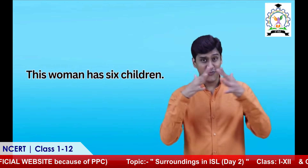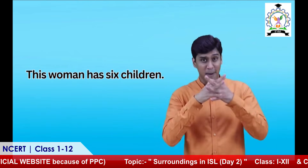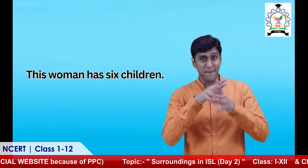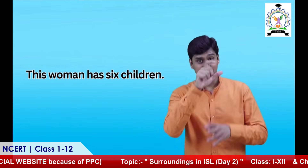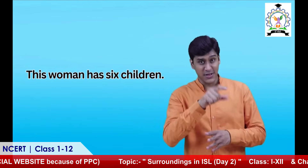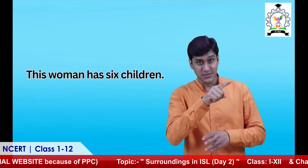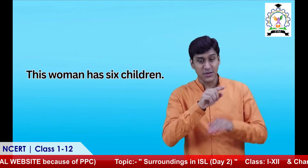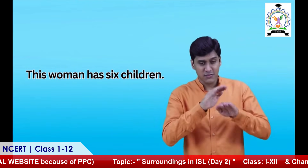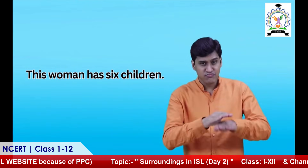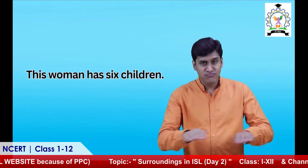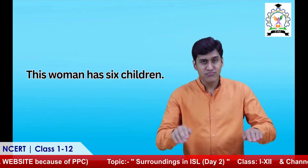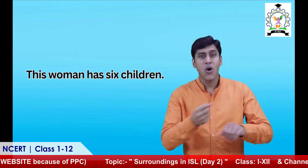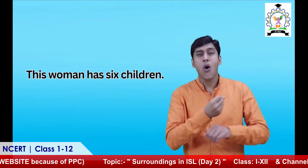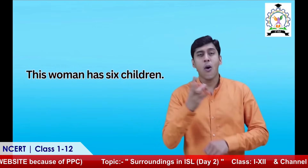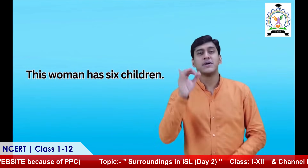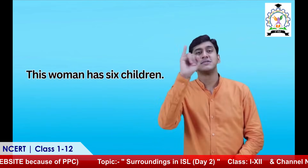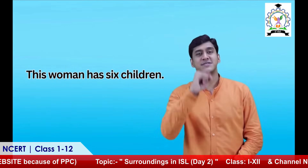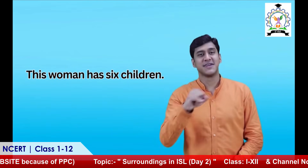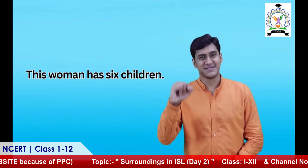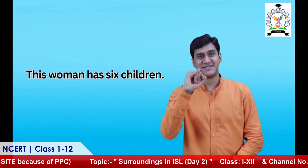इस महिला के 6 बच्चे हैं।